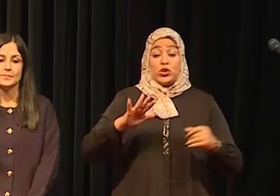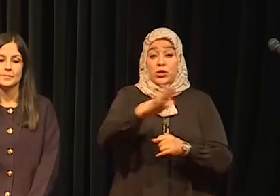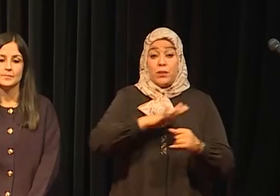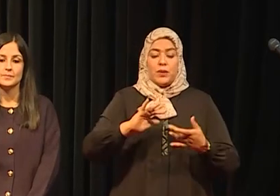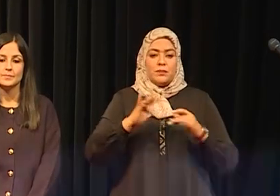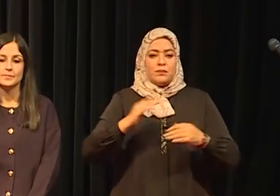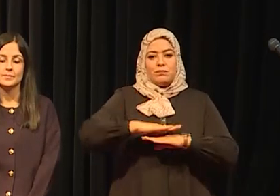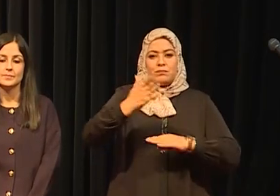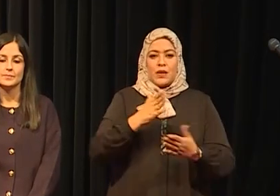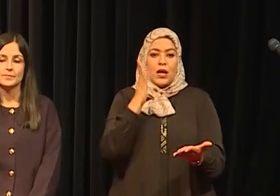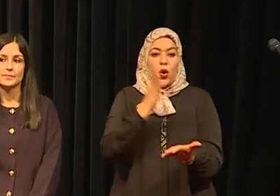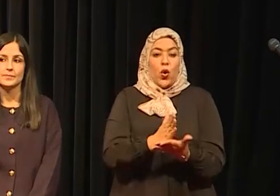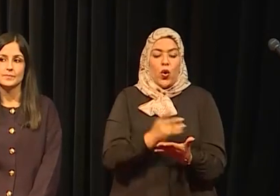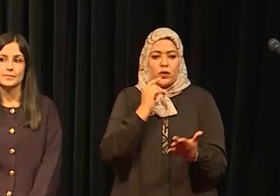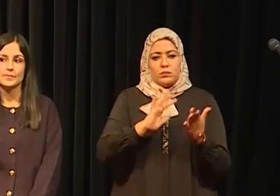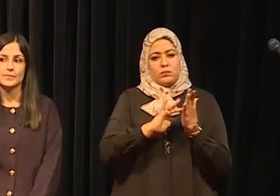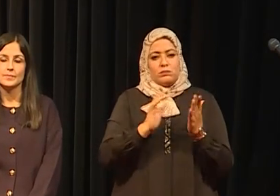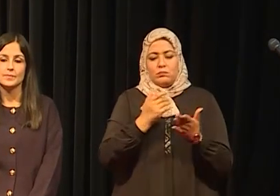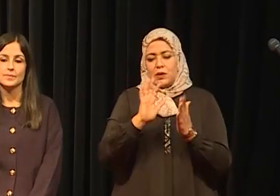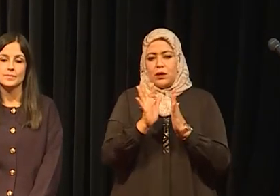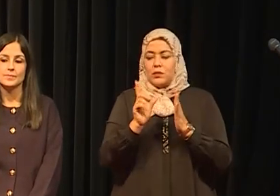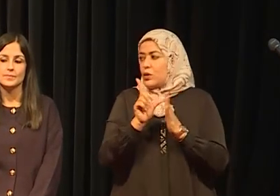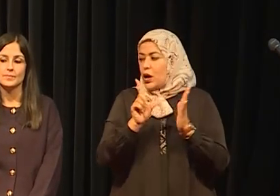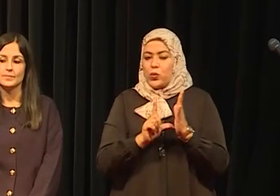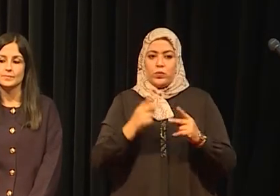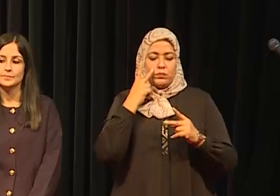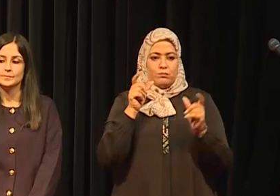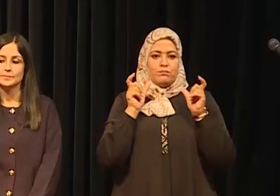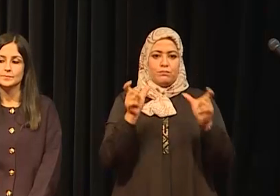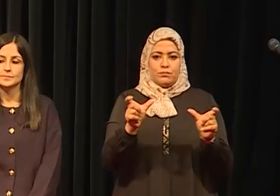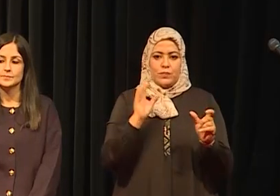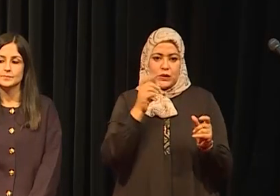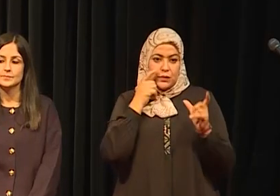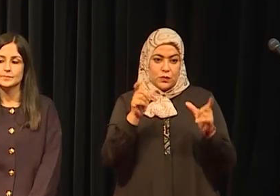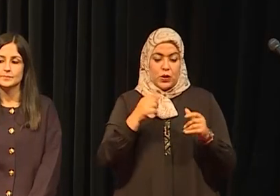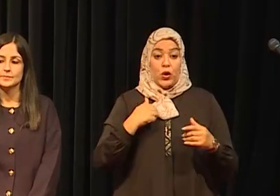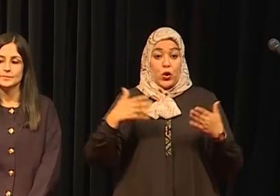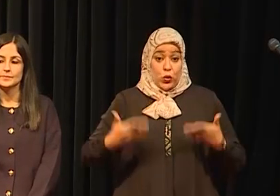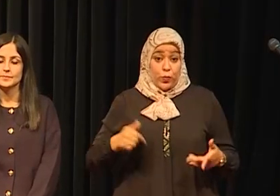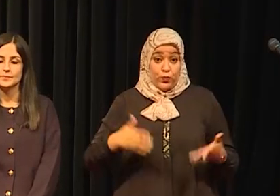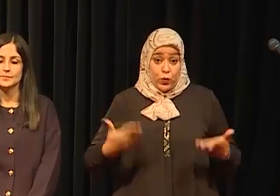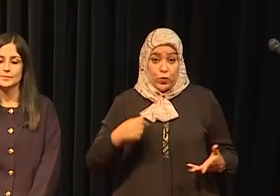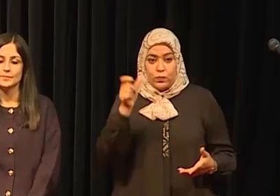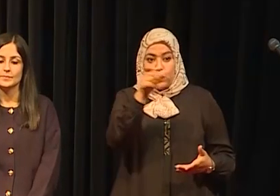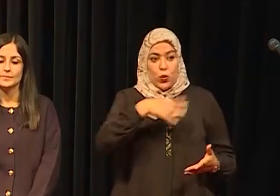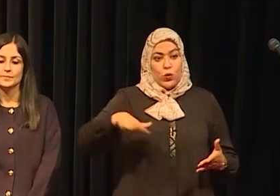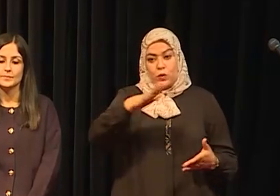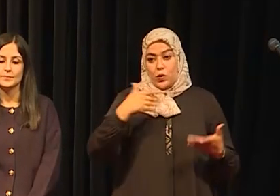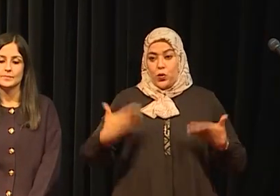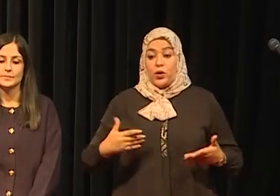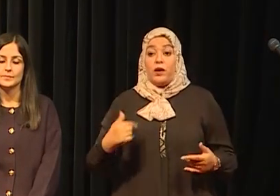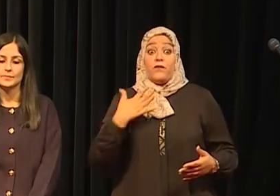ووسائل الحماية والحقوق والمصادر المتابعة. ونحن اليوم